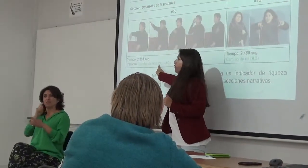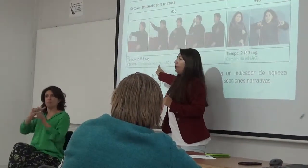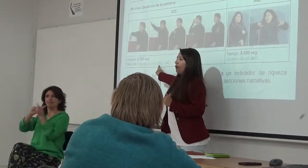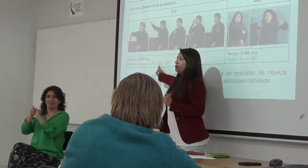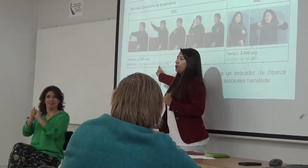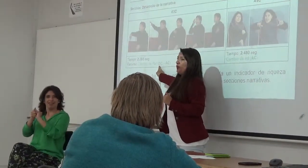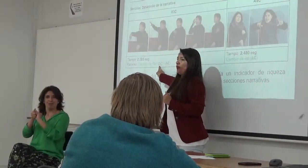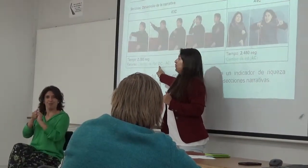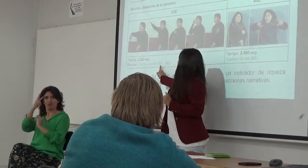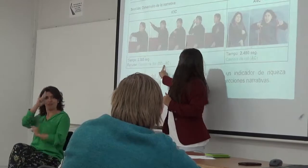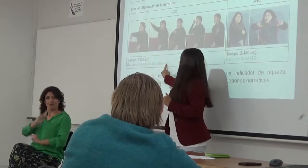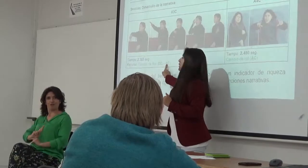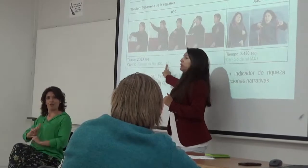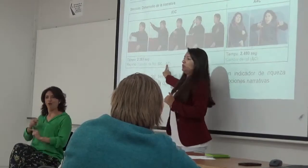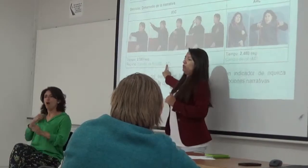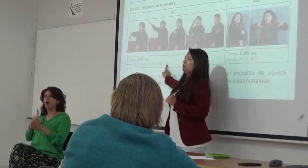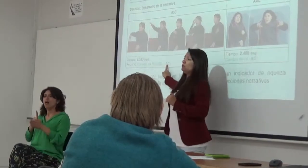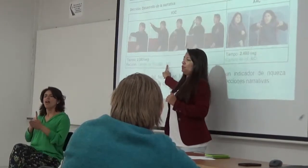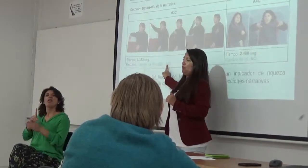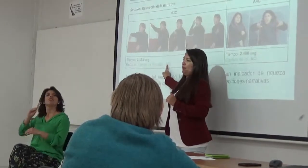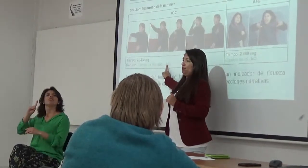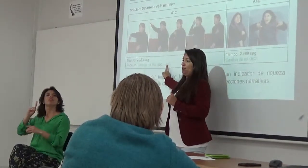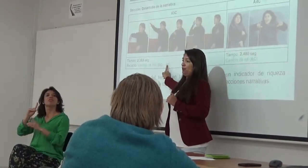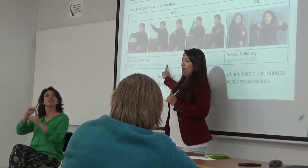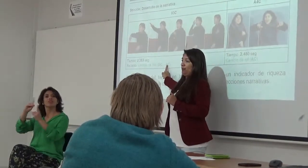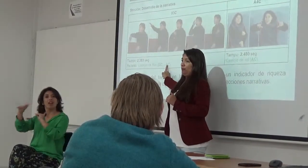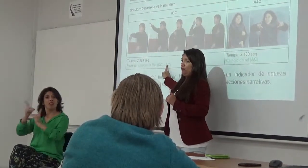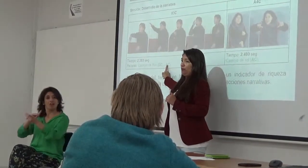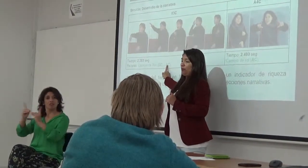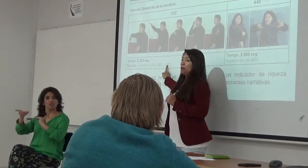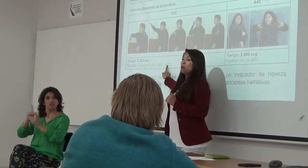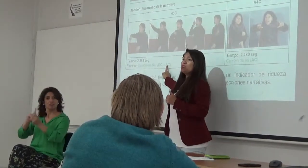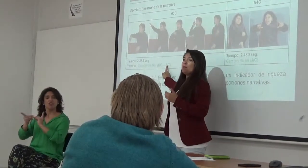Un diálogo construido y una acción construida,